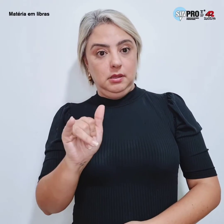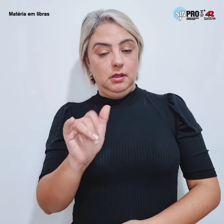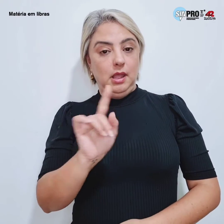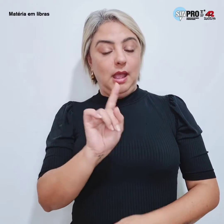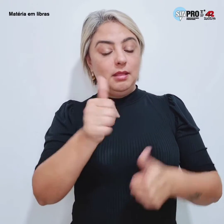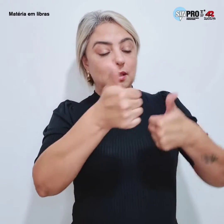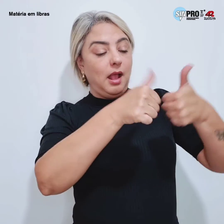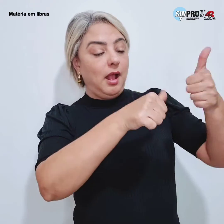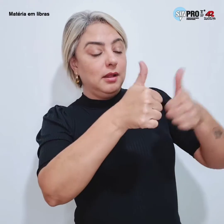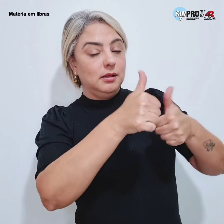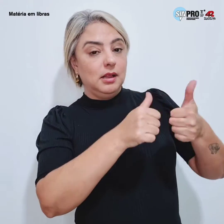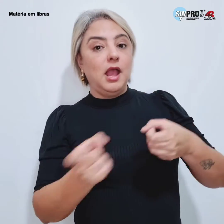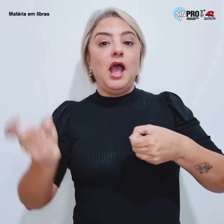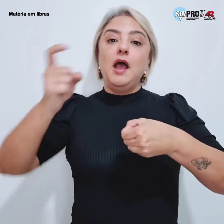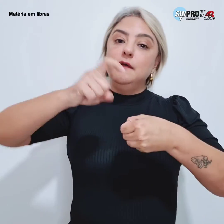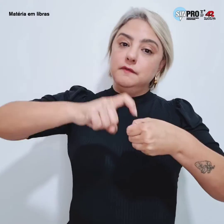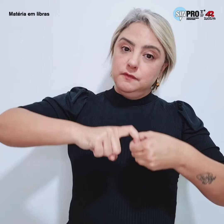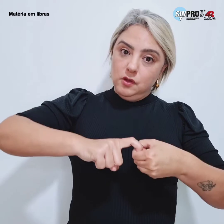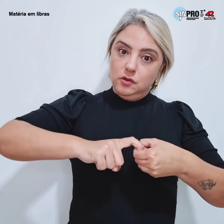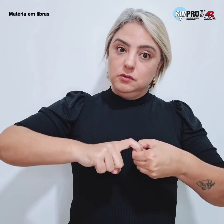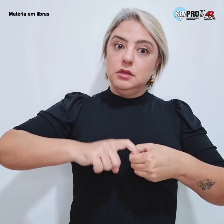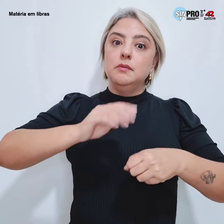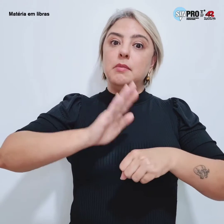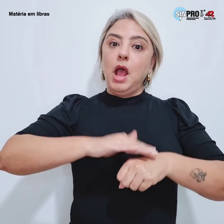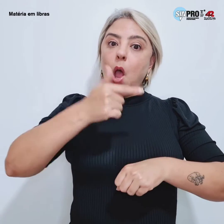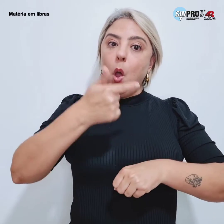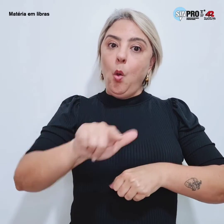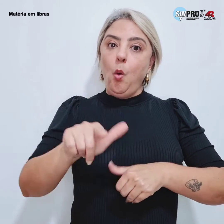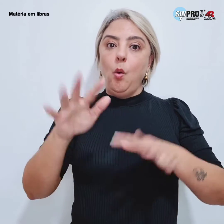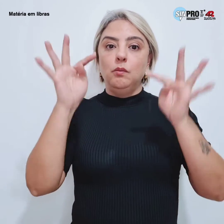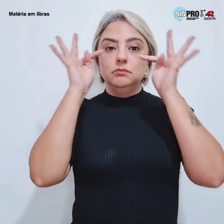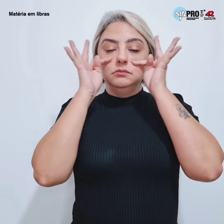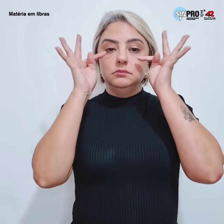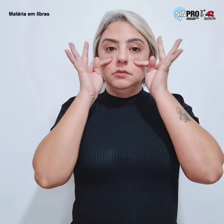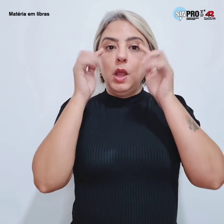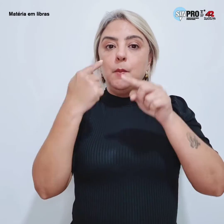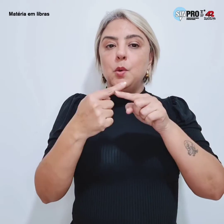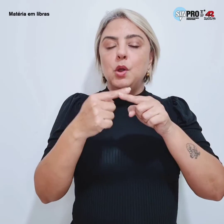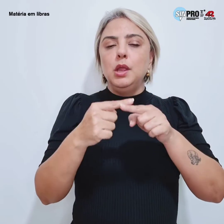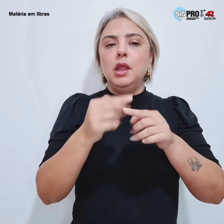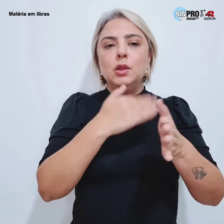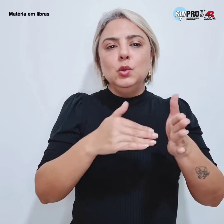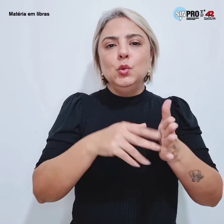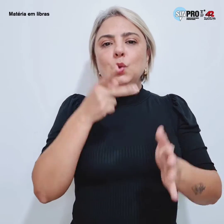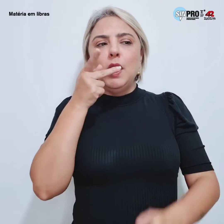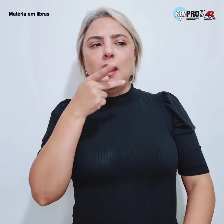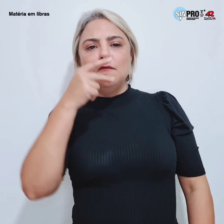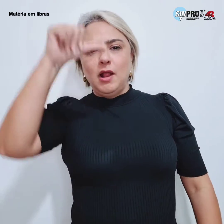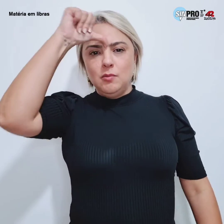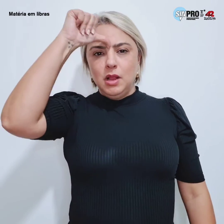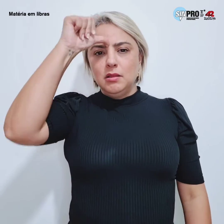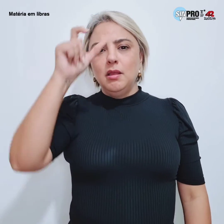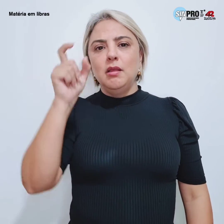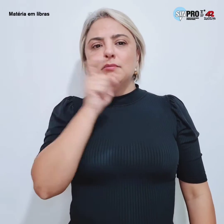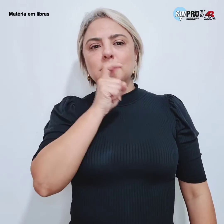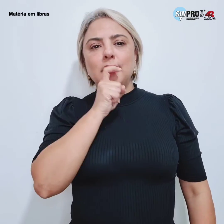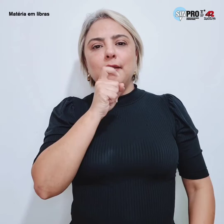analisa sua volta para mais depoimentos, porque tudo o que ele falou foi desmentido por